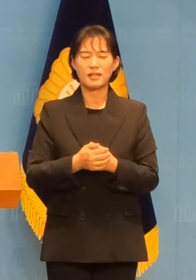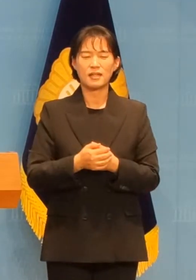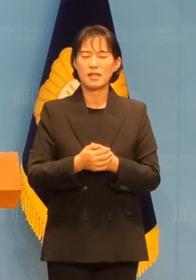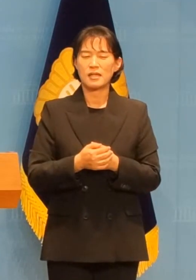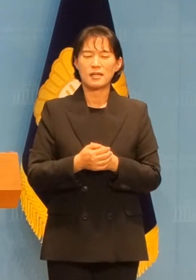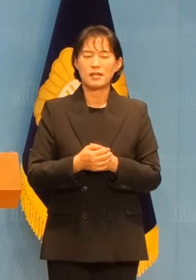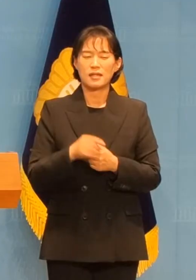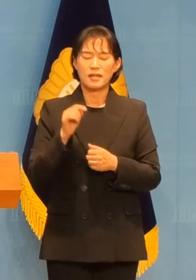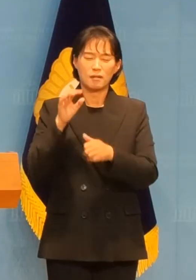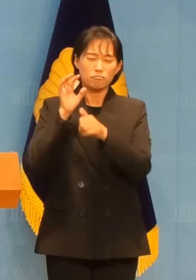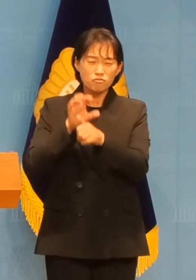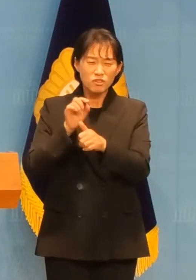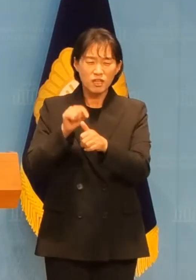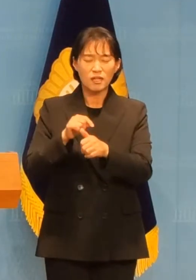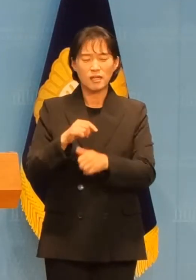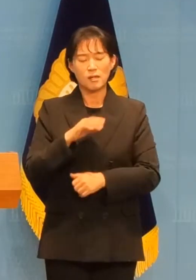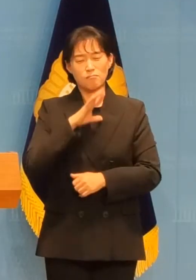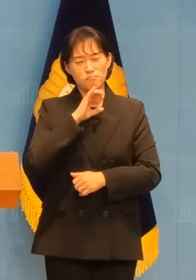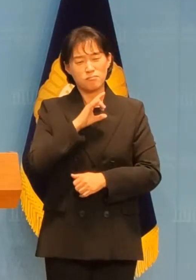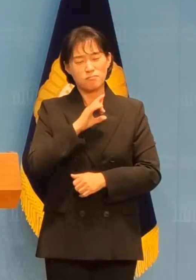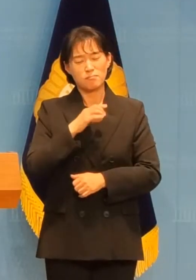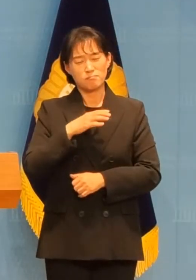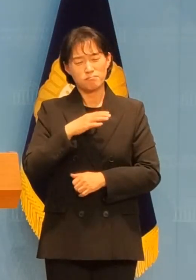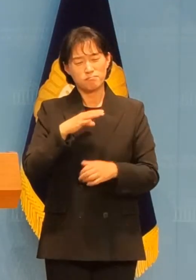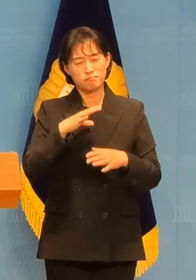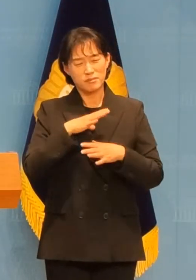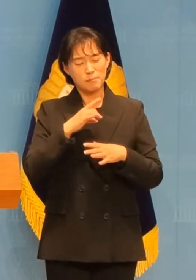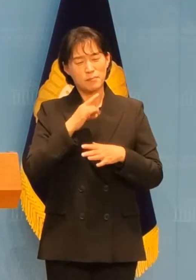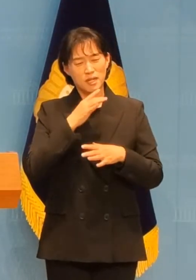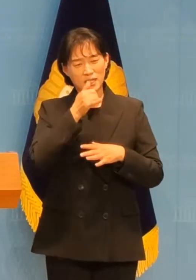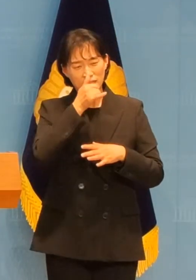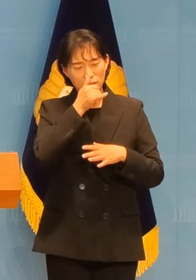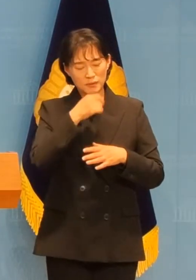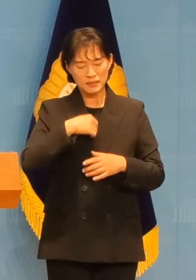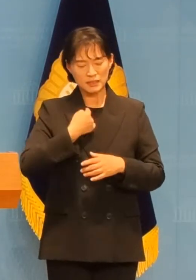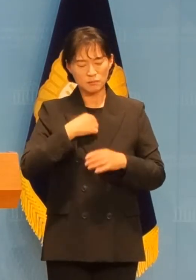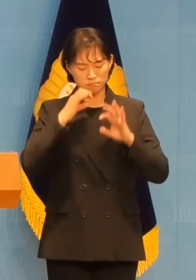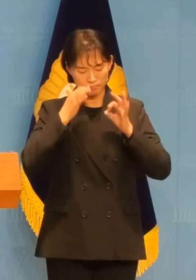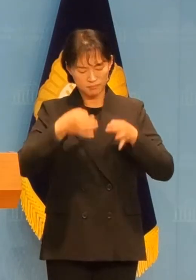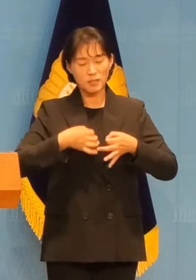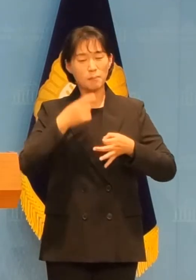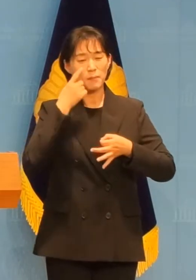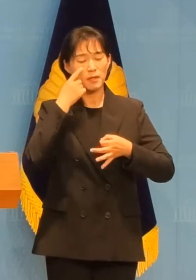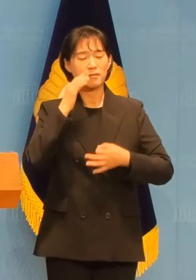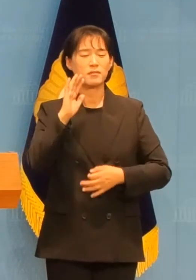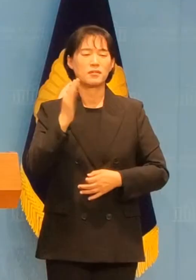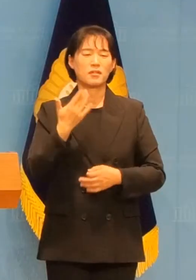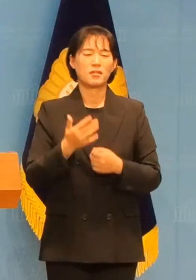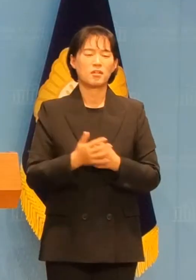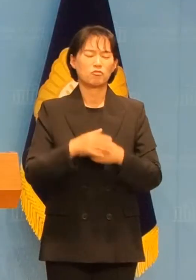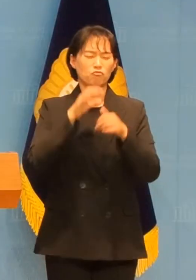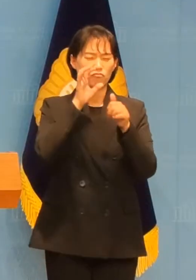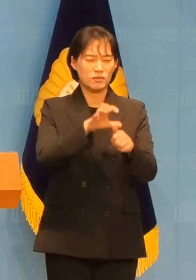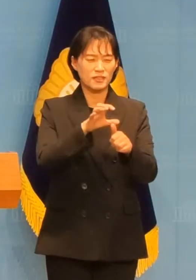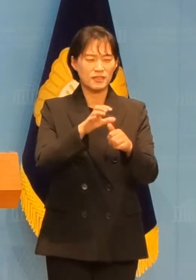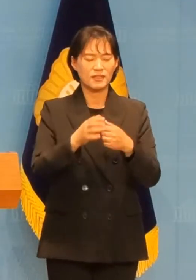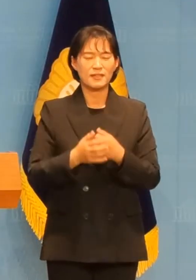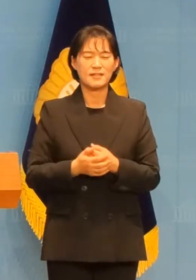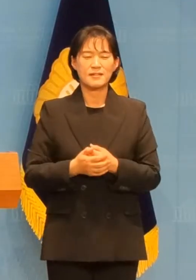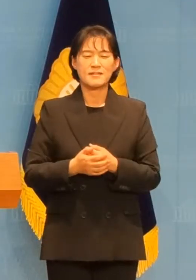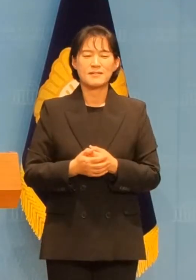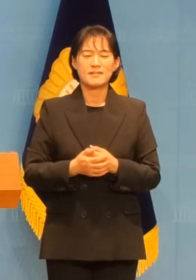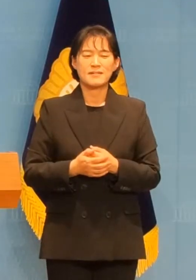불안만 키웠다는 냉철한 자기 진단을 해야 할 때입니다. 규제가 서민을 겨눈 순간